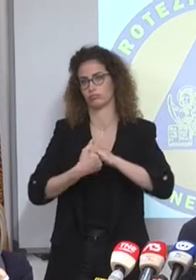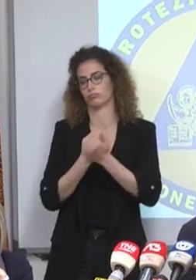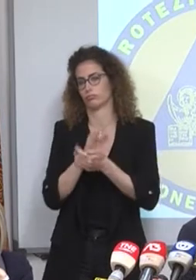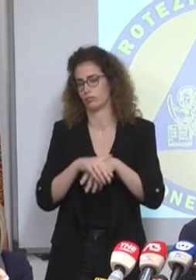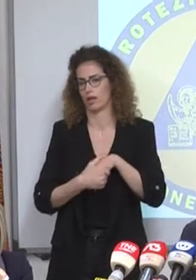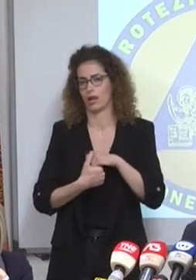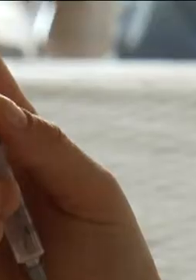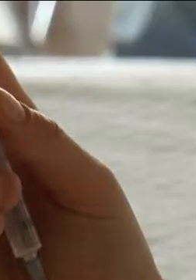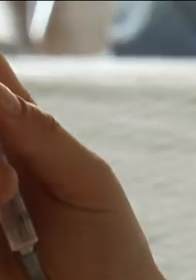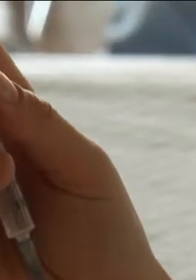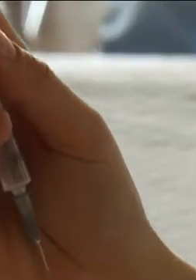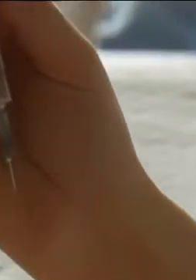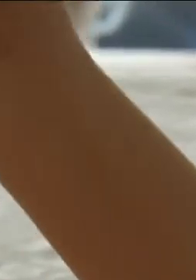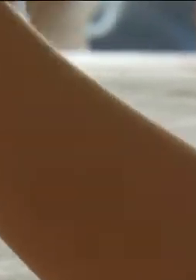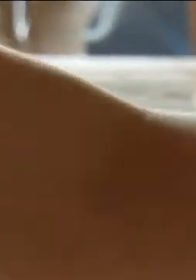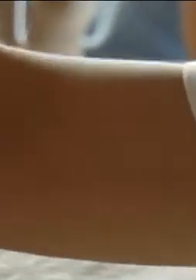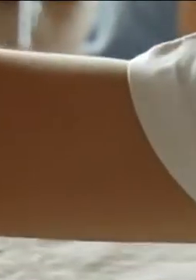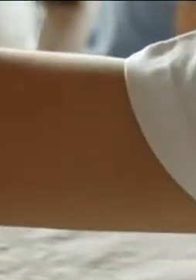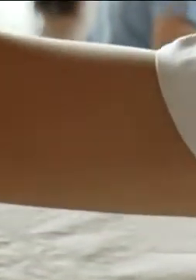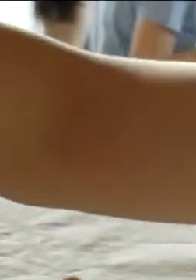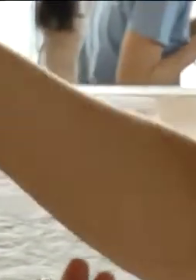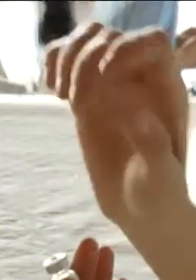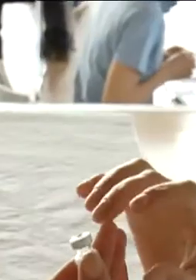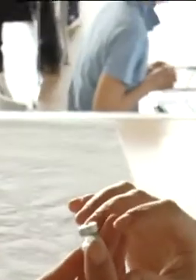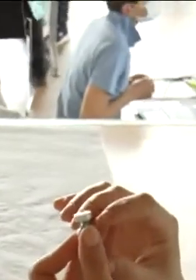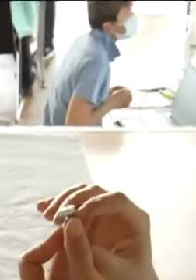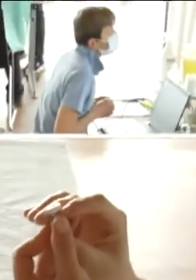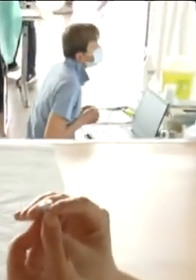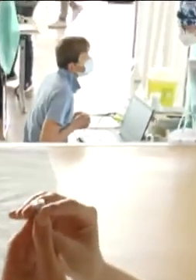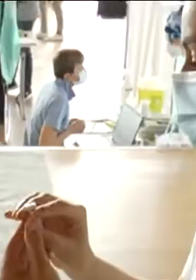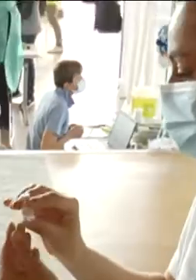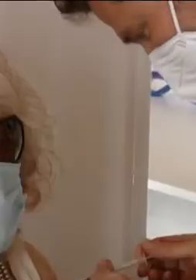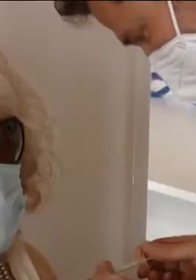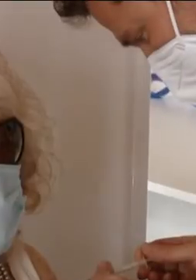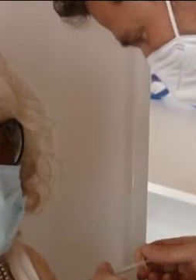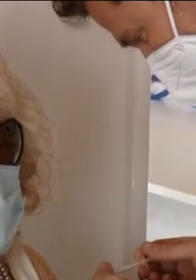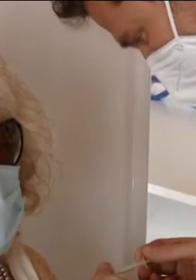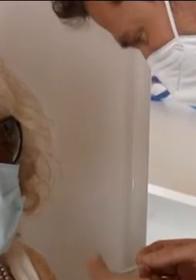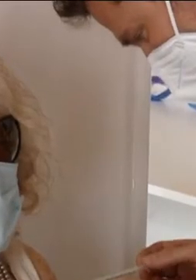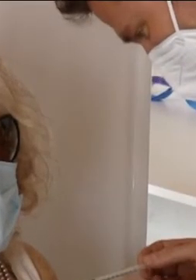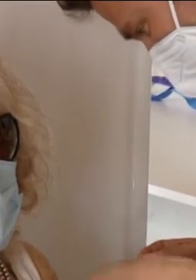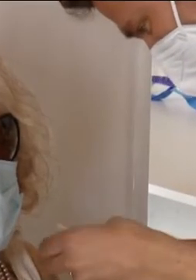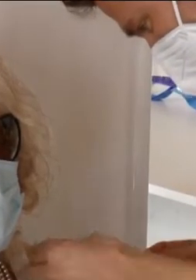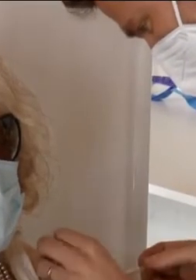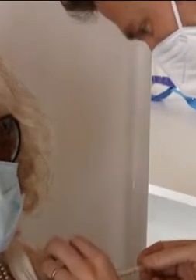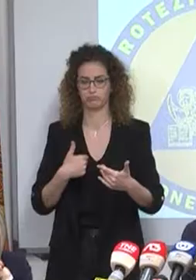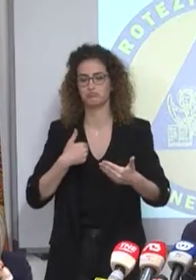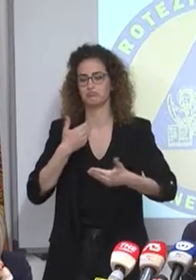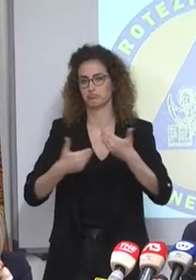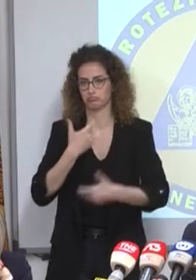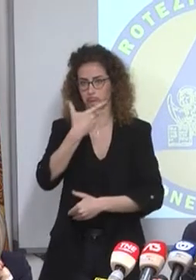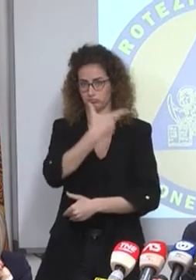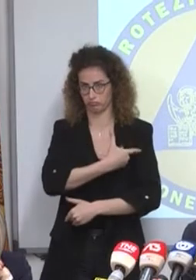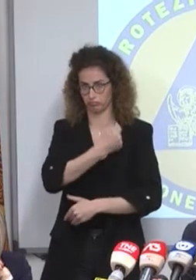vale come un lockdown la campagna vaccinale prosegue a pieno ritmo ed è destinata anzi ad aumentare ulteriormente i giri del motore andiamo avanti con le